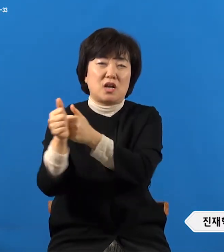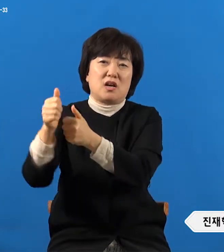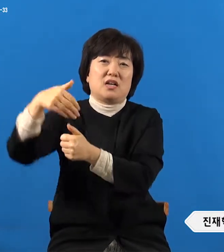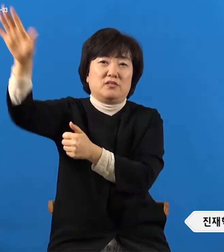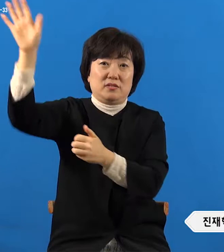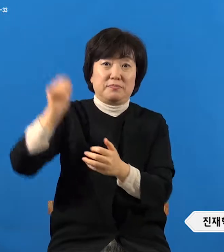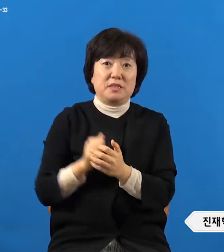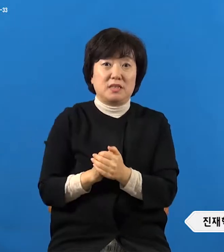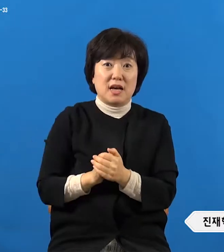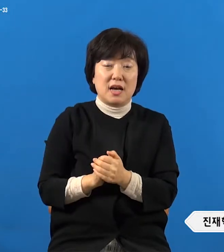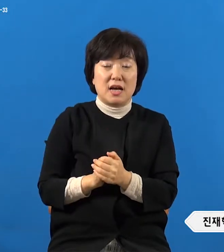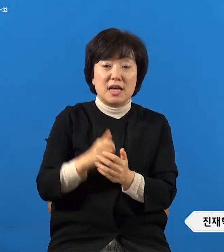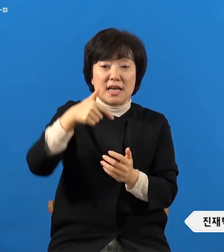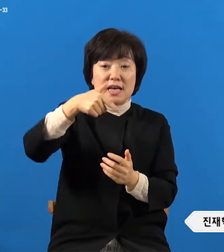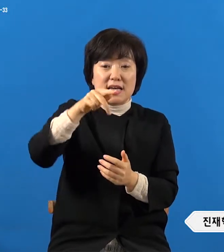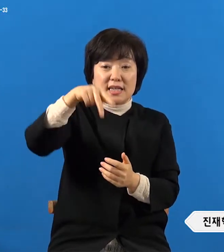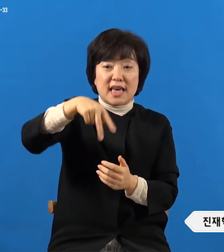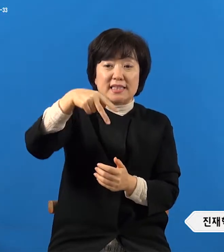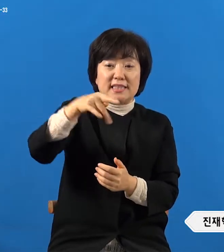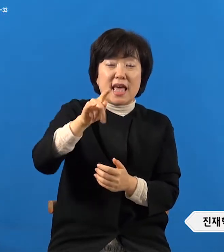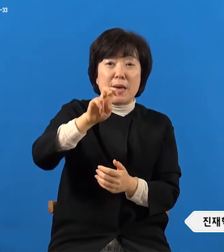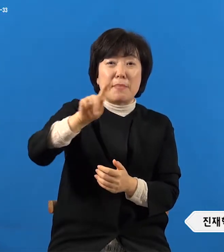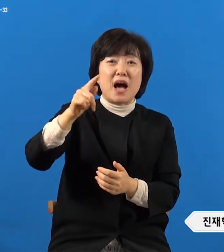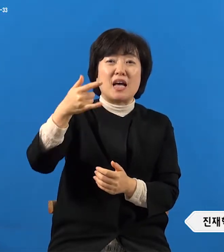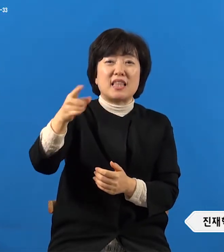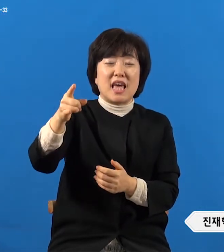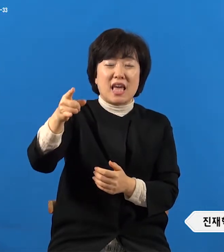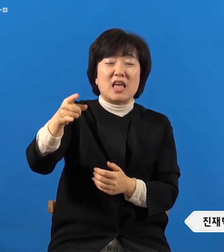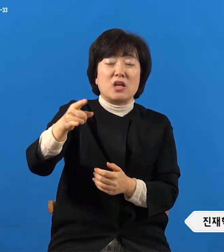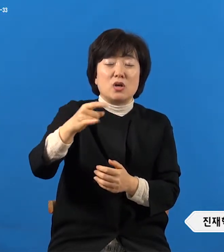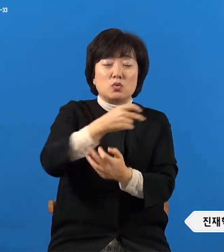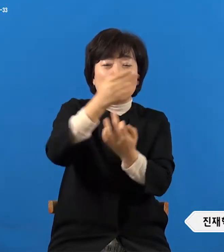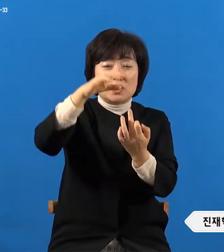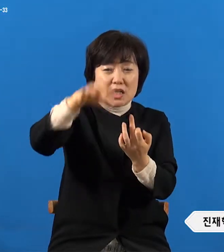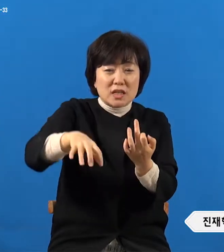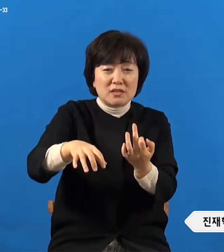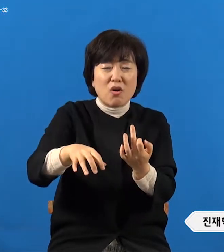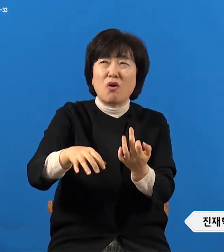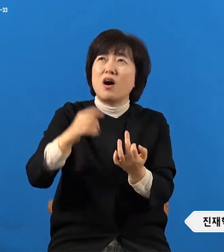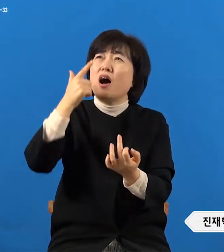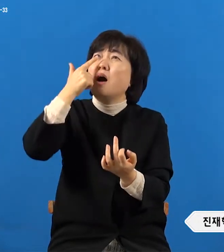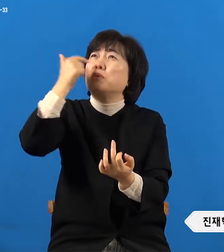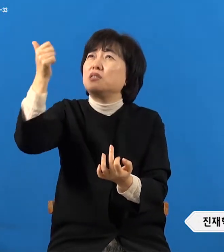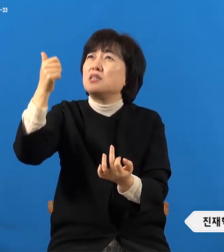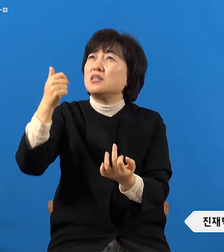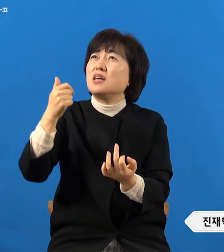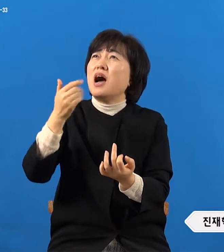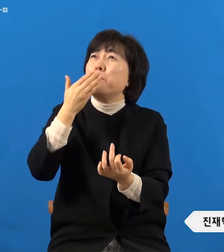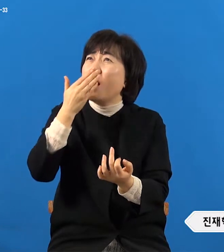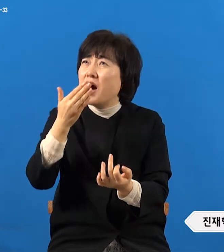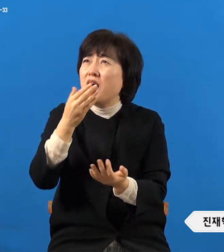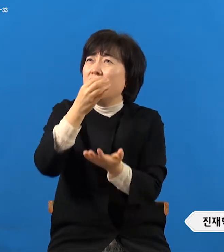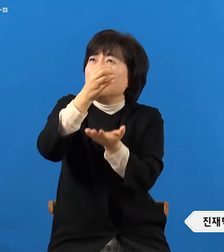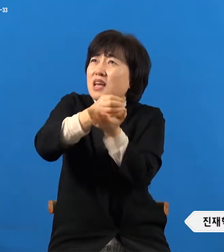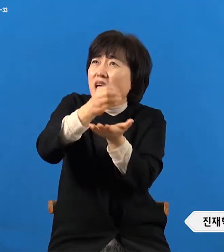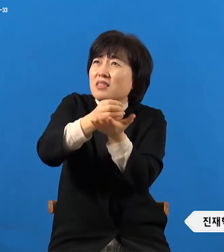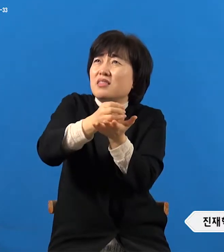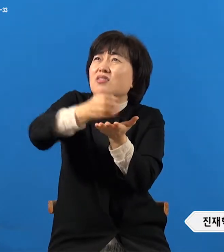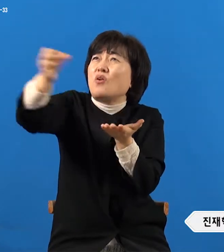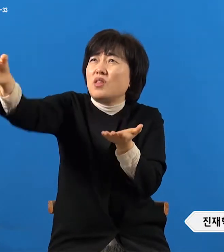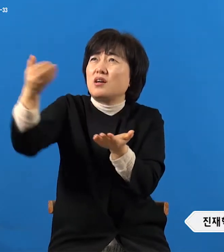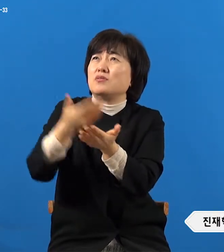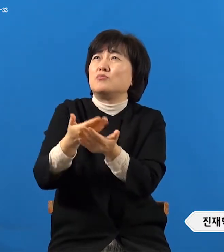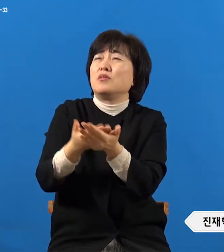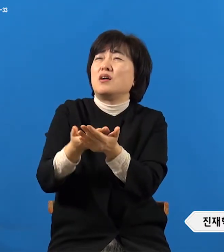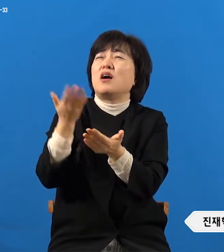겟세마네 동산에서 우리 주님 간구하셨습니다. 아버지, 할 수만 있다면 이 잔을 내게서 떠나게 해주시옵소서. 그러나 내